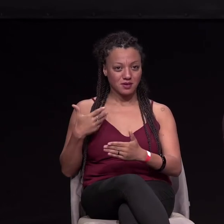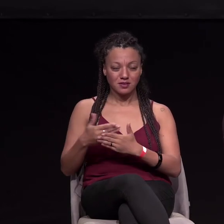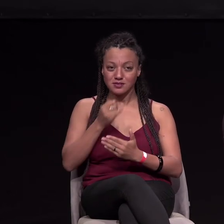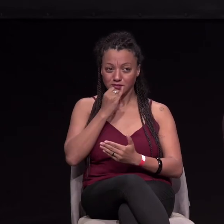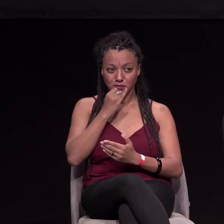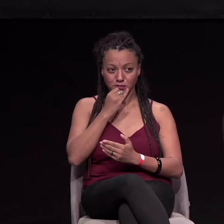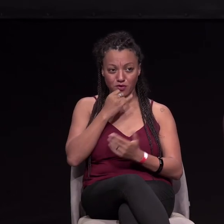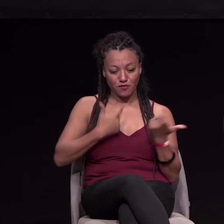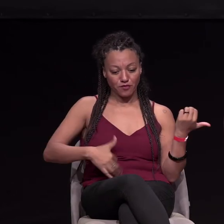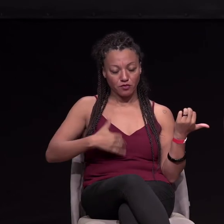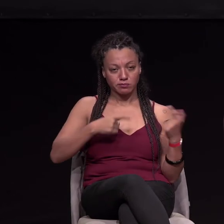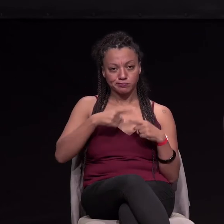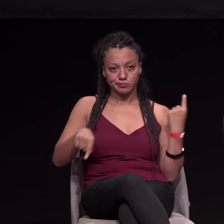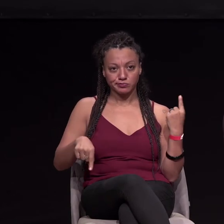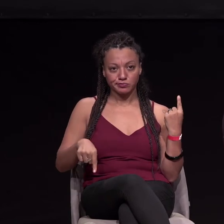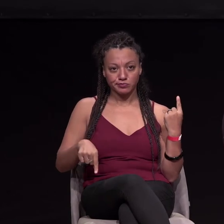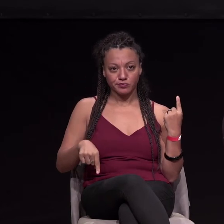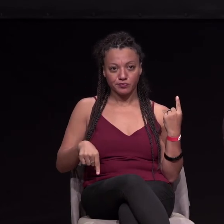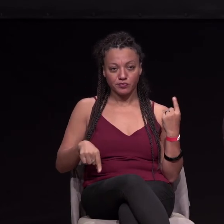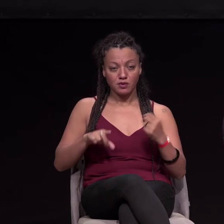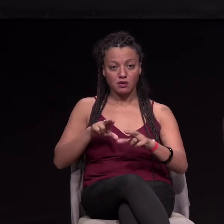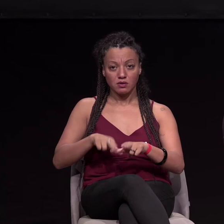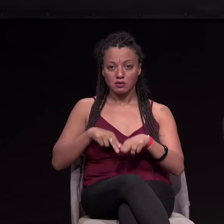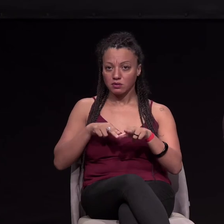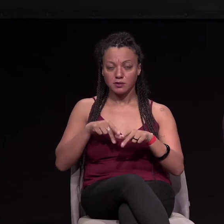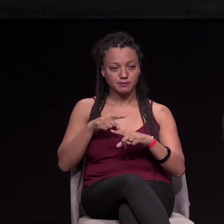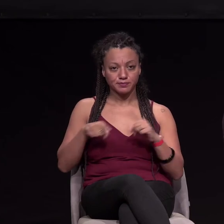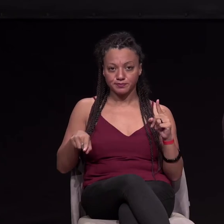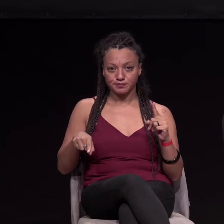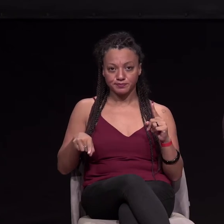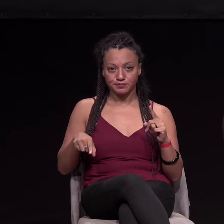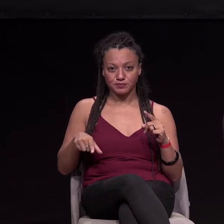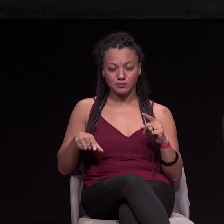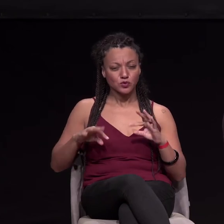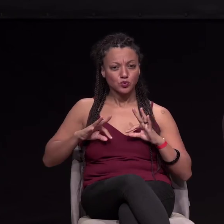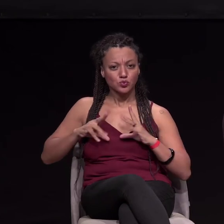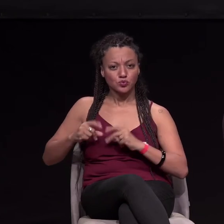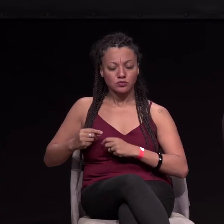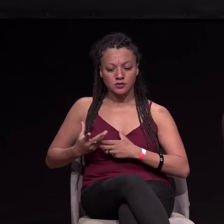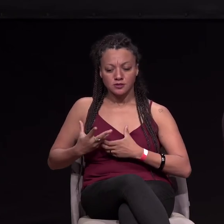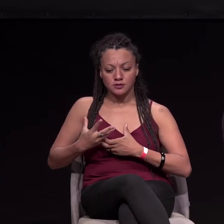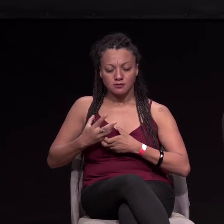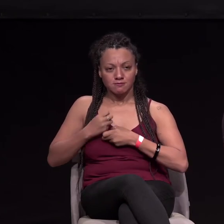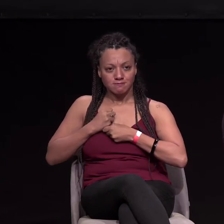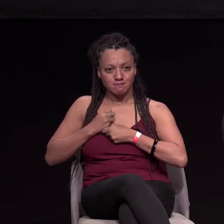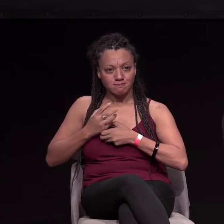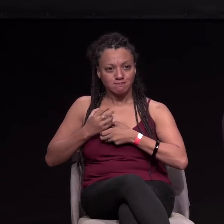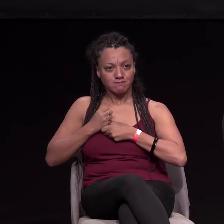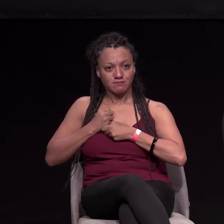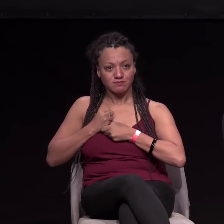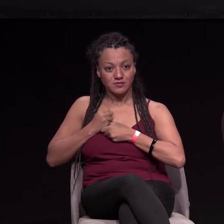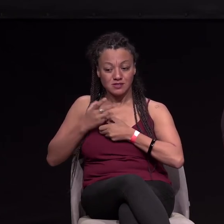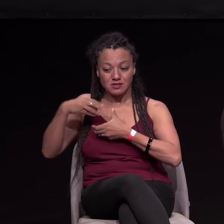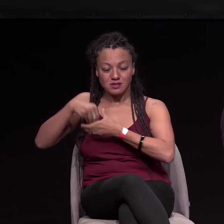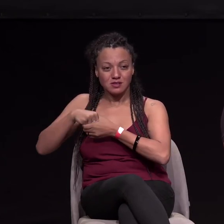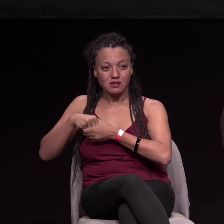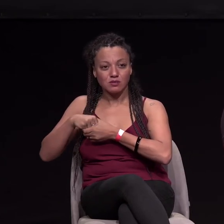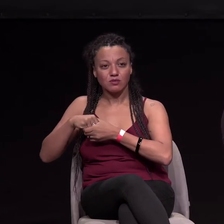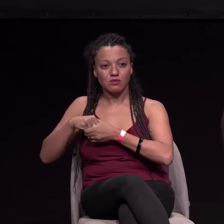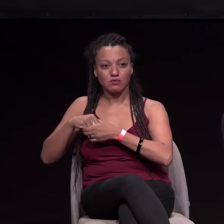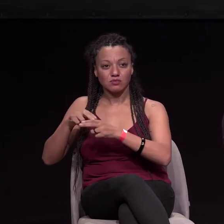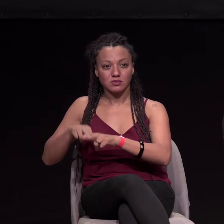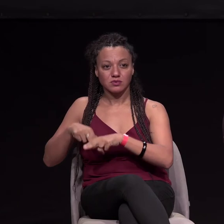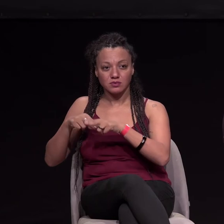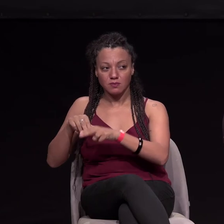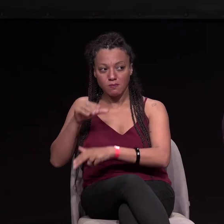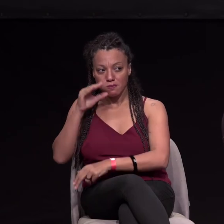violão né você praticar o candomblé então toda essa expressão ela fica dentro das casas de santo resguardado